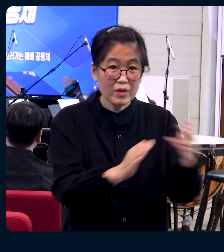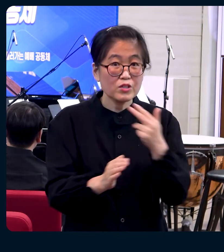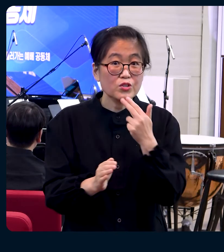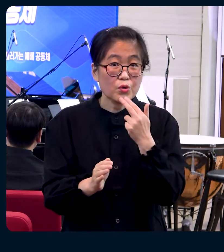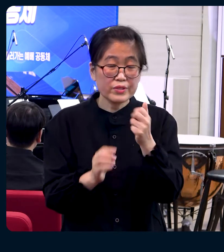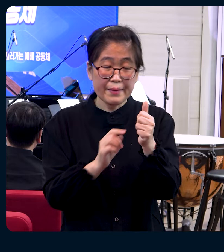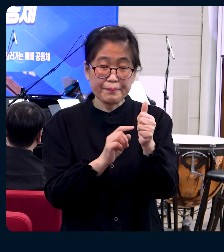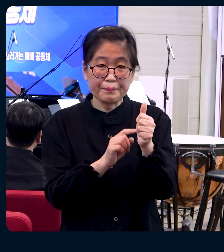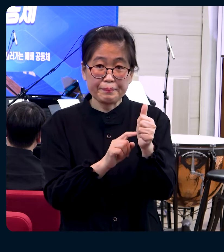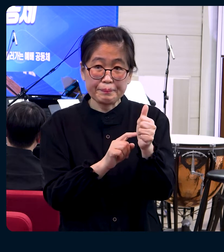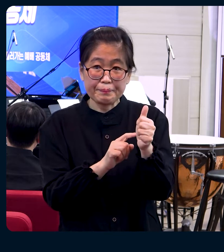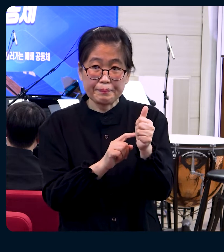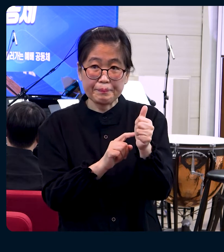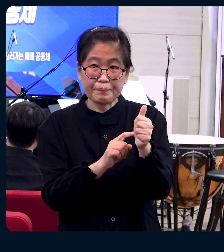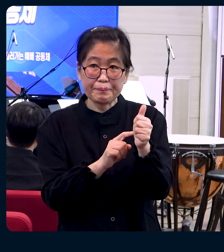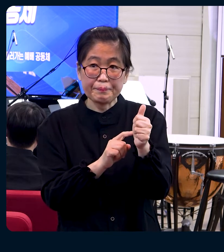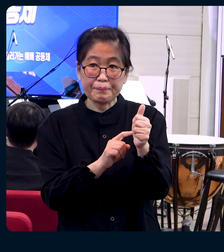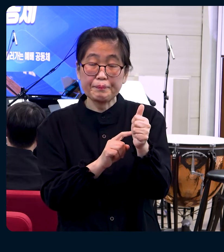요셉은